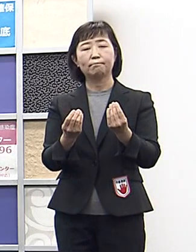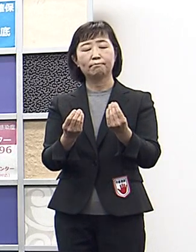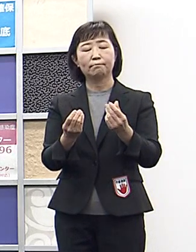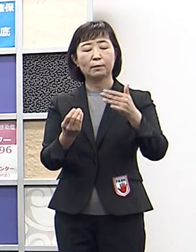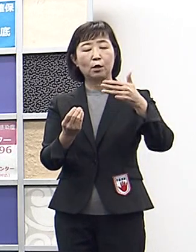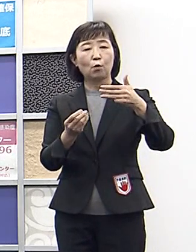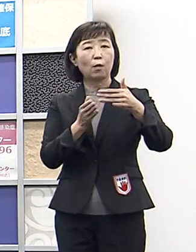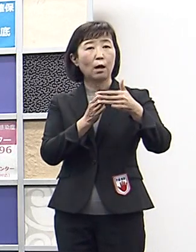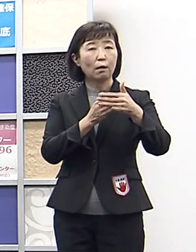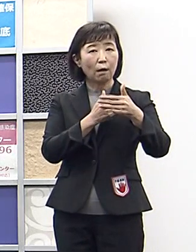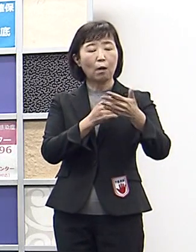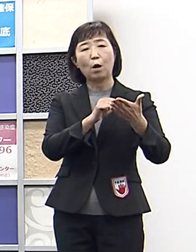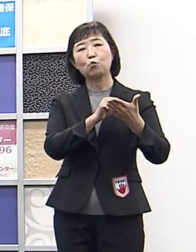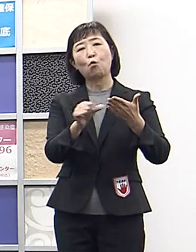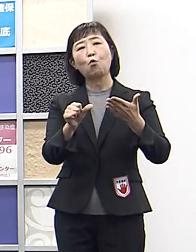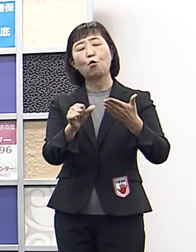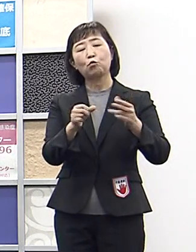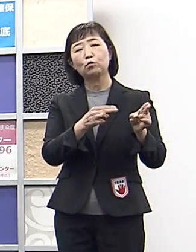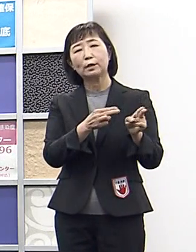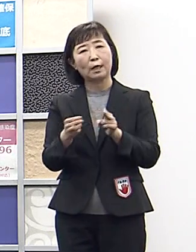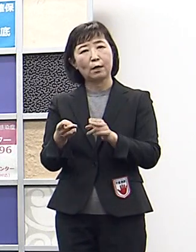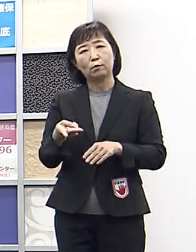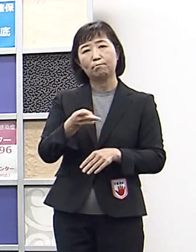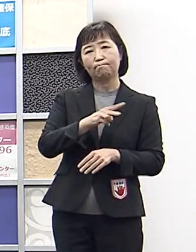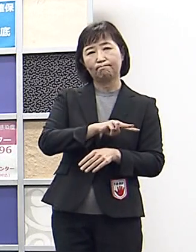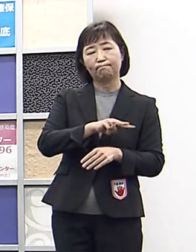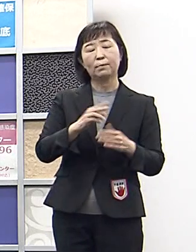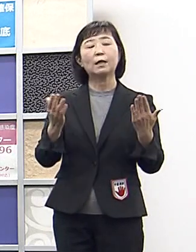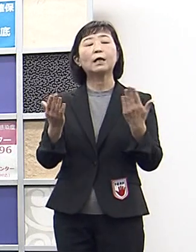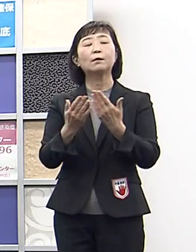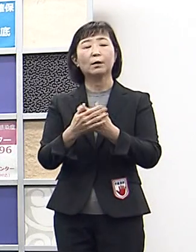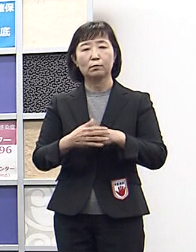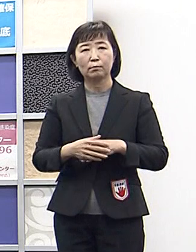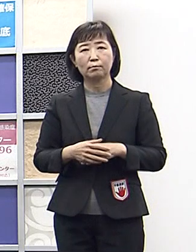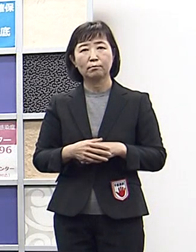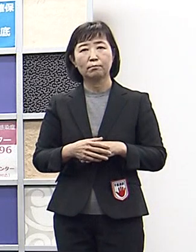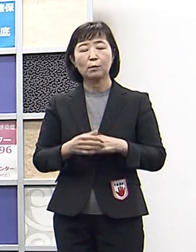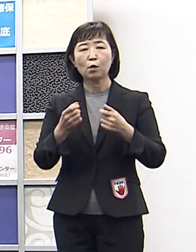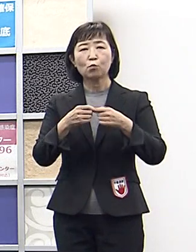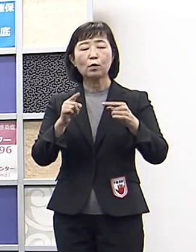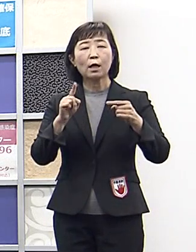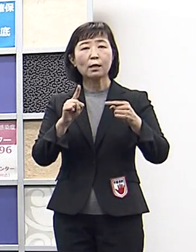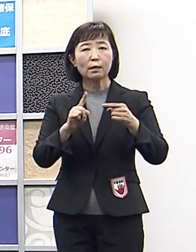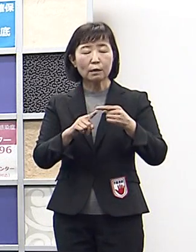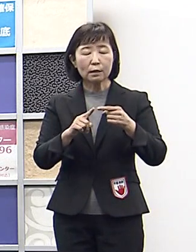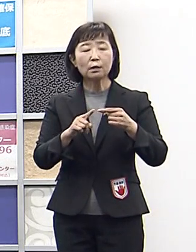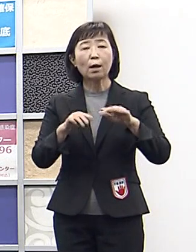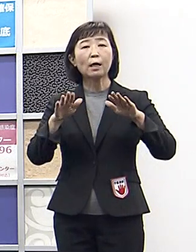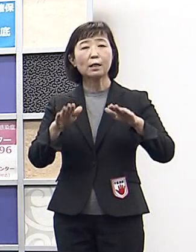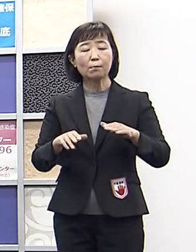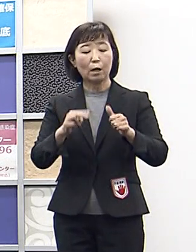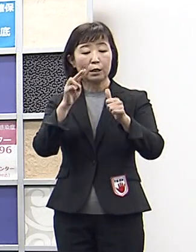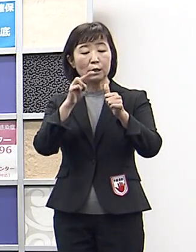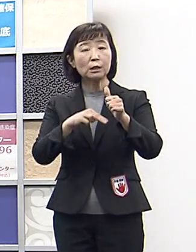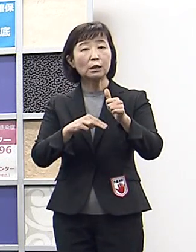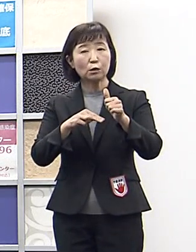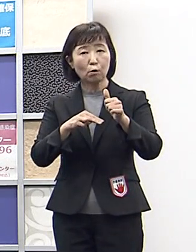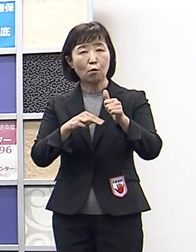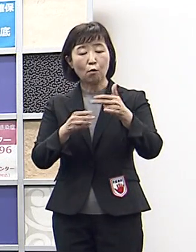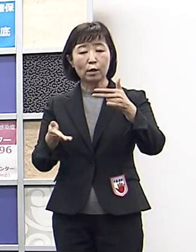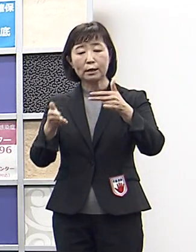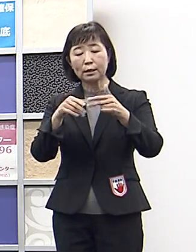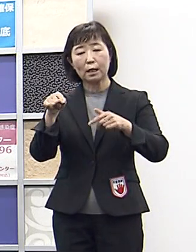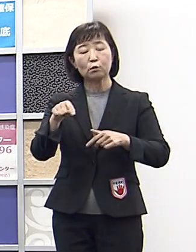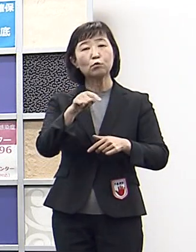8日以降は登録制度へ移行して運用することといたします具体的には現在認証を受けている施設を